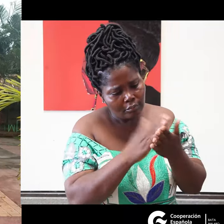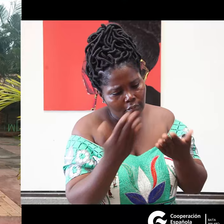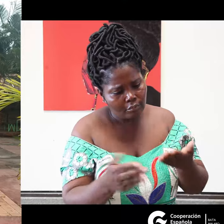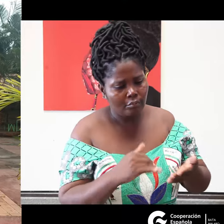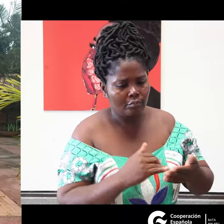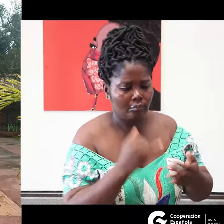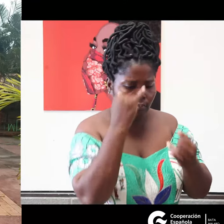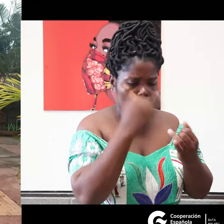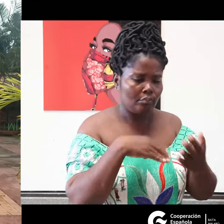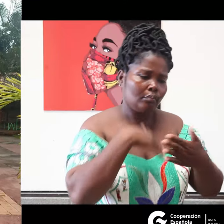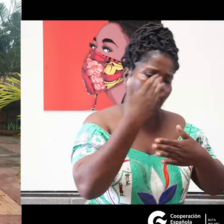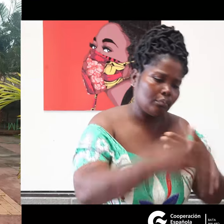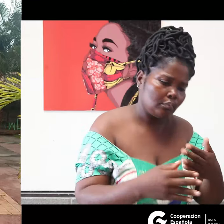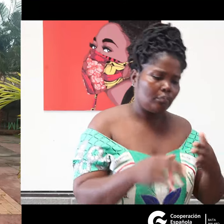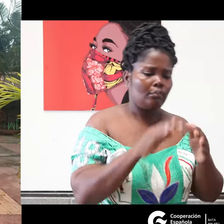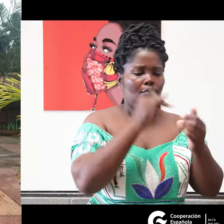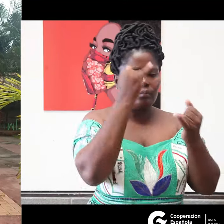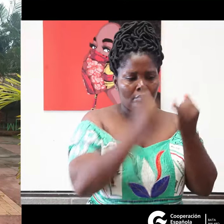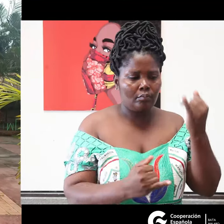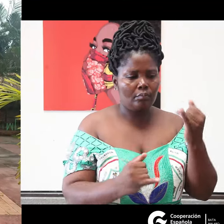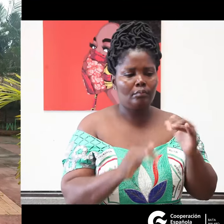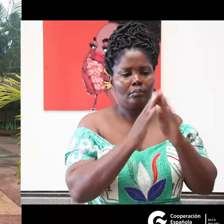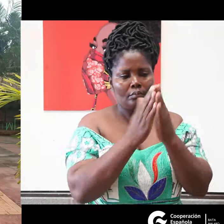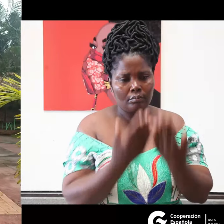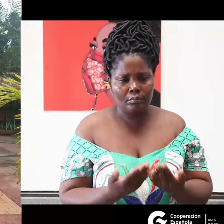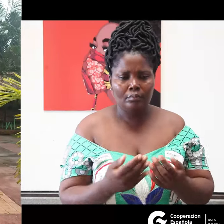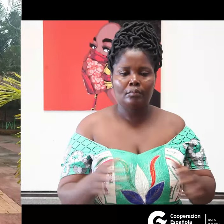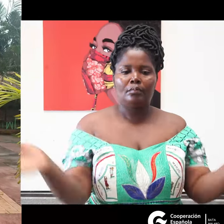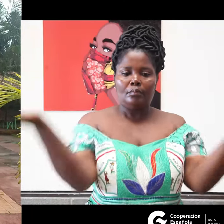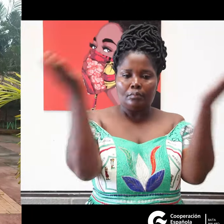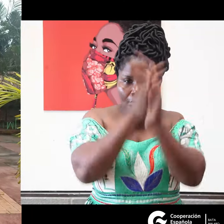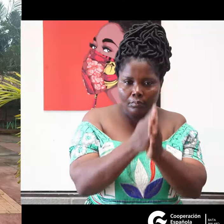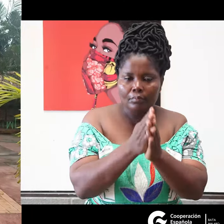hasta finalizar un libro. Cerramos nuestro